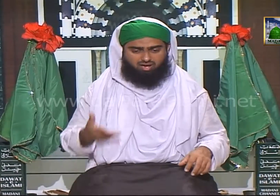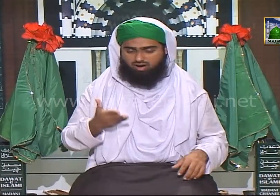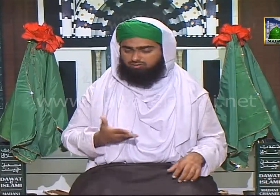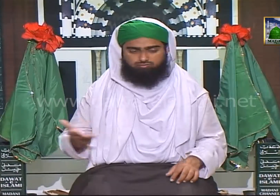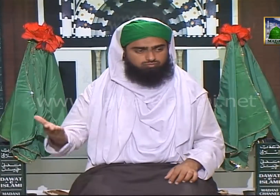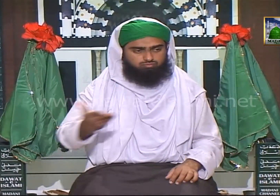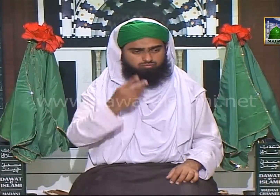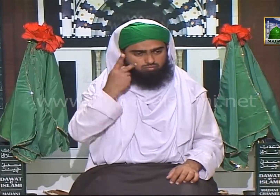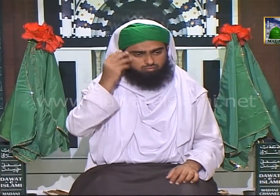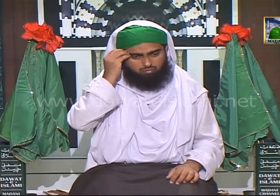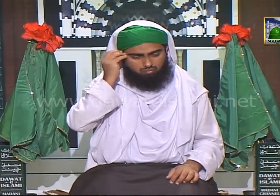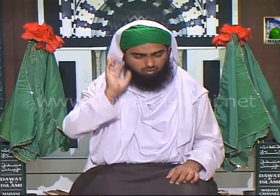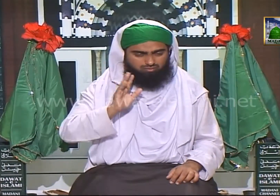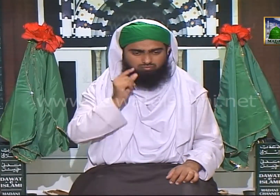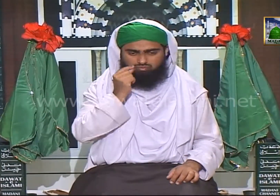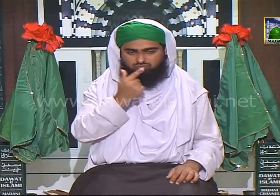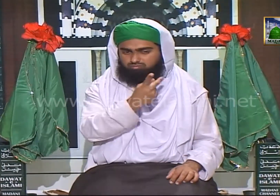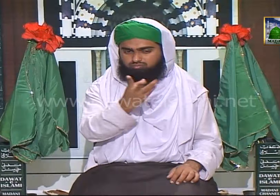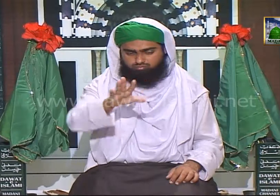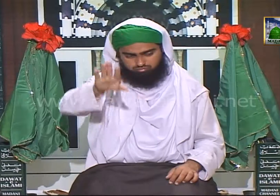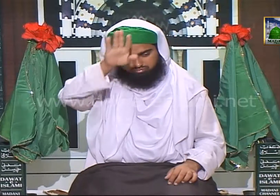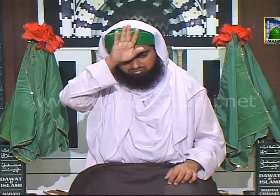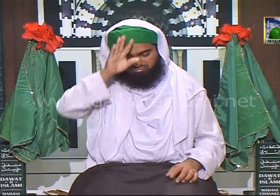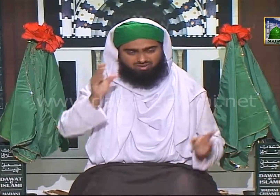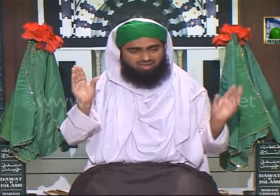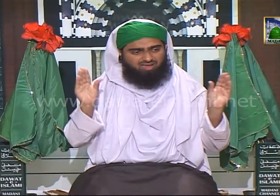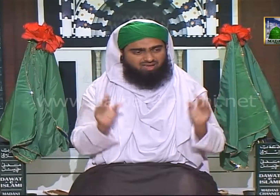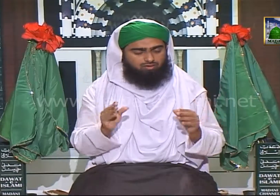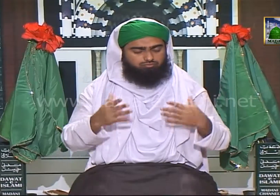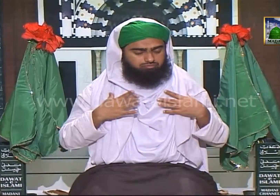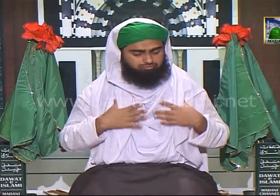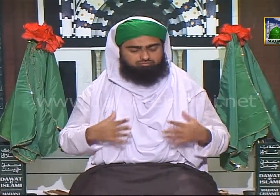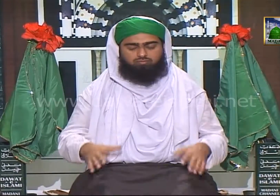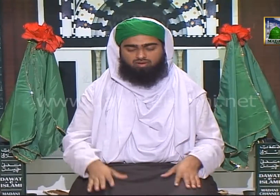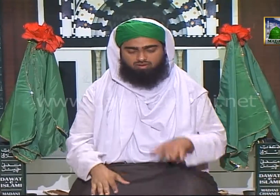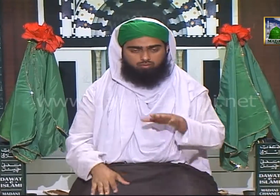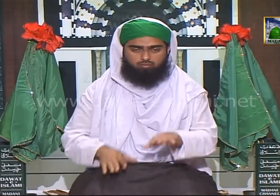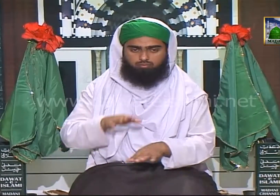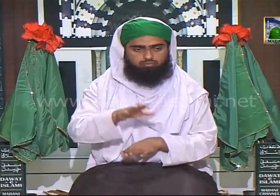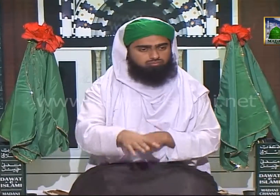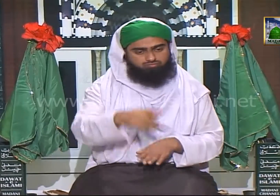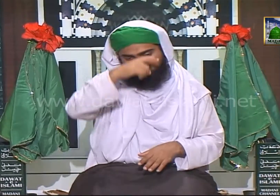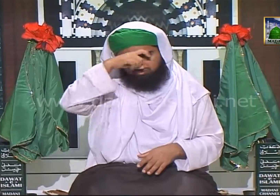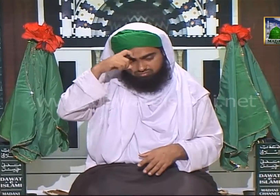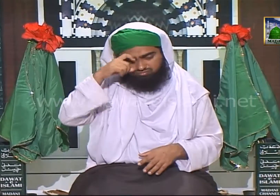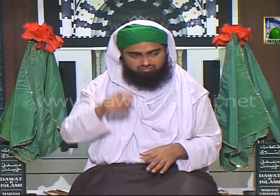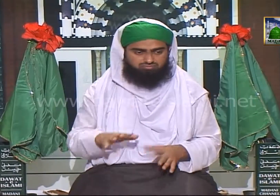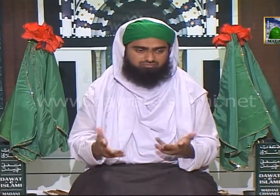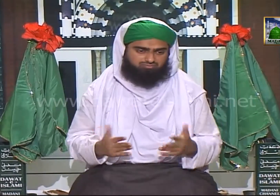پر کوئی سلوٹ نہیں آنے دیتا, بغیر پریس کیے تو وہ لباس پہن نہیں سکتا, بغیر ایئر کنڈیشنڈ گاڑی کے بغیر 2 قدم وہ چل نہیں سکتا. اگر